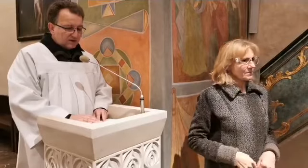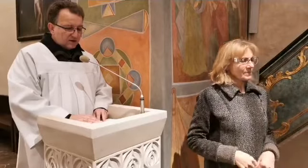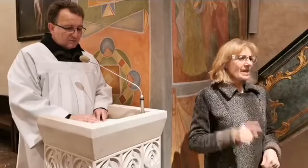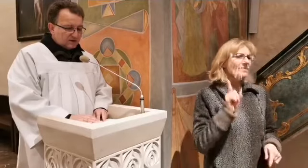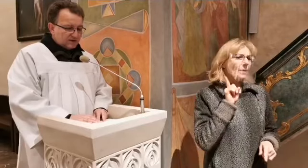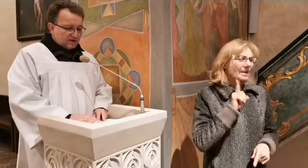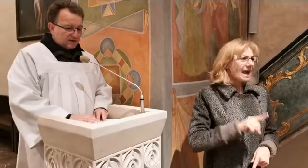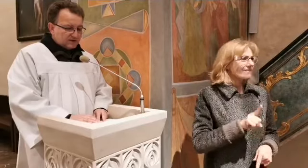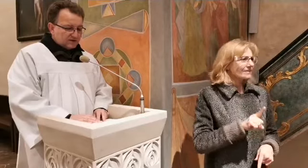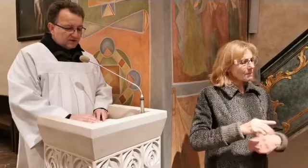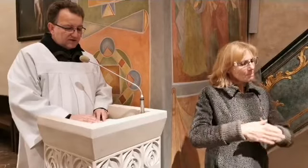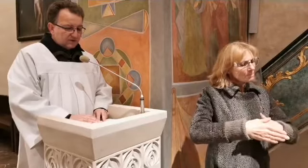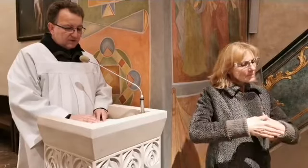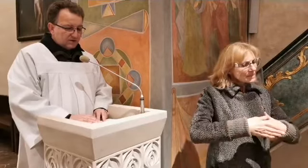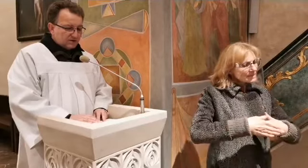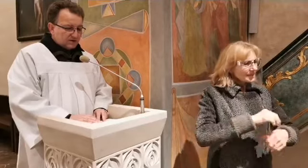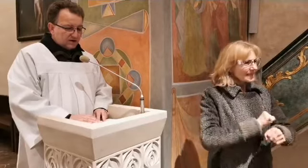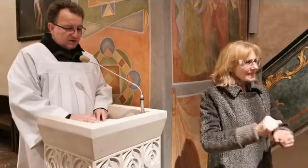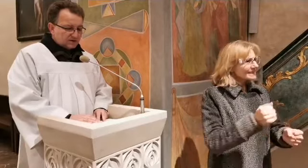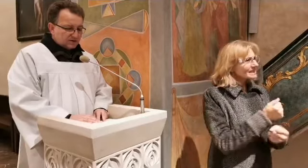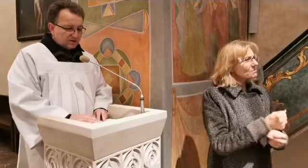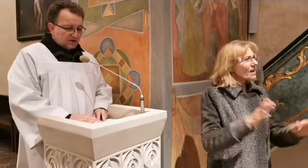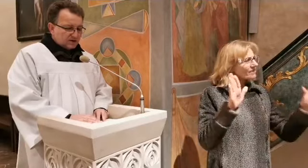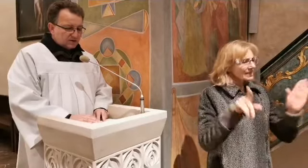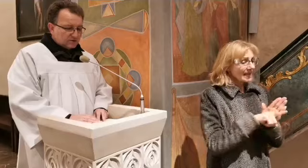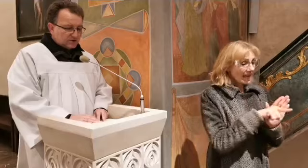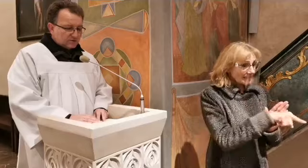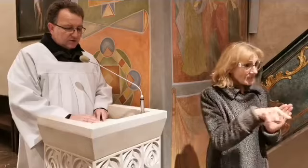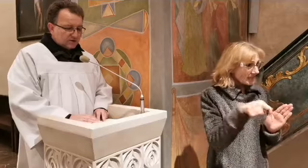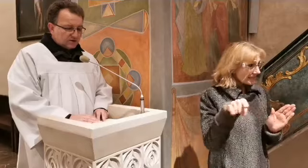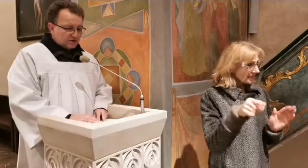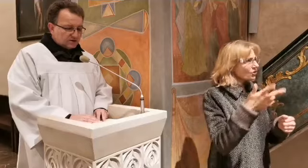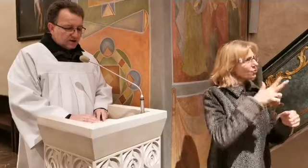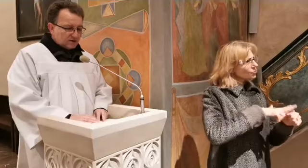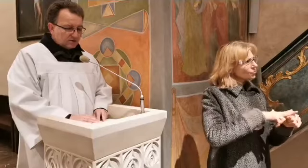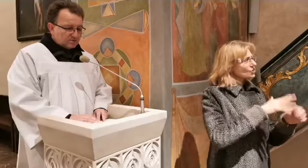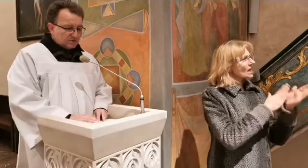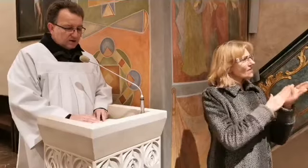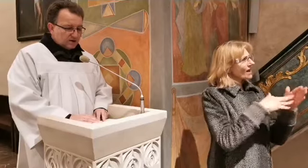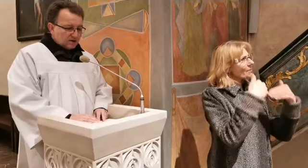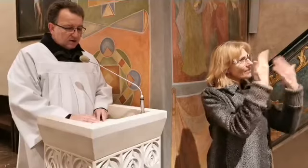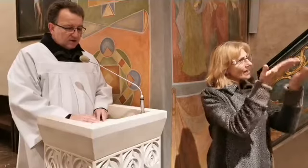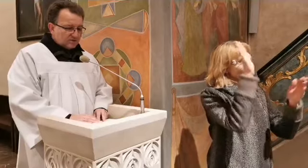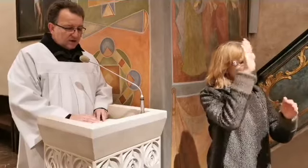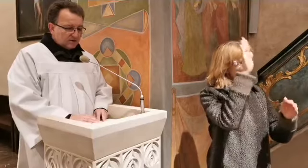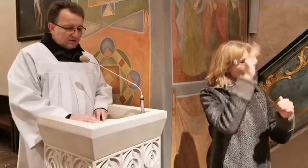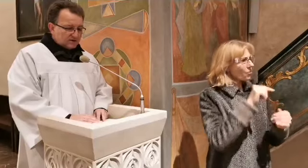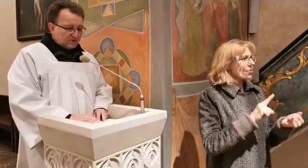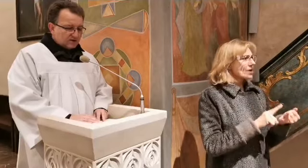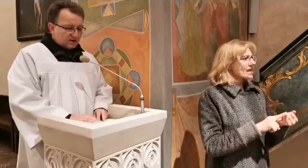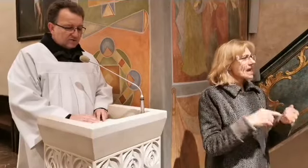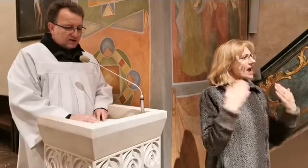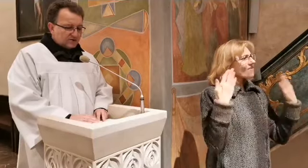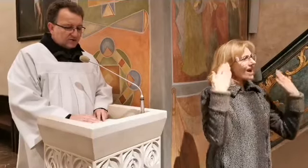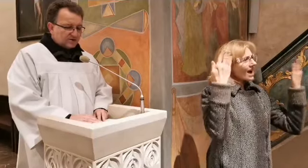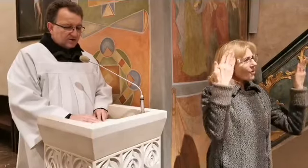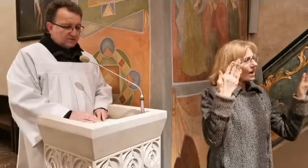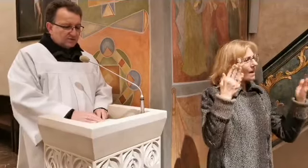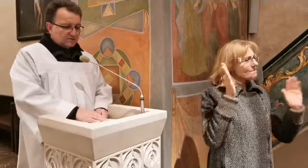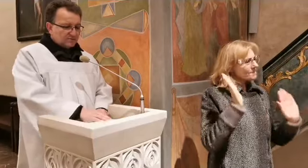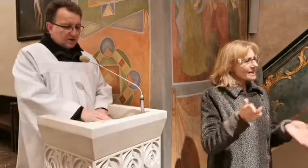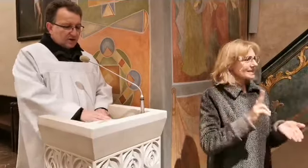Zaprawdę bliskie jest Jego zbawienie dla tych, którzy Mu cześć oddają i chwała zamieszka w